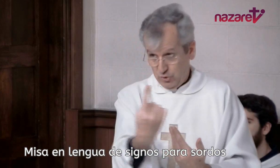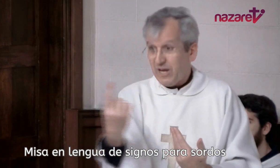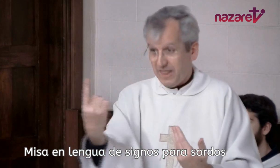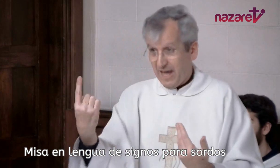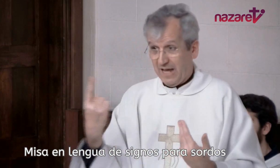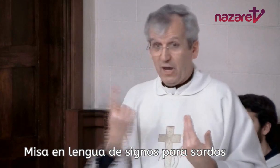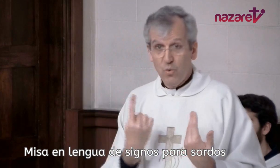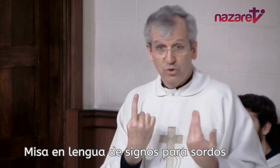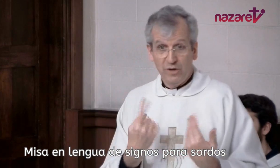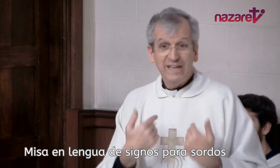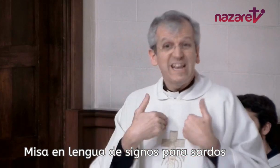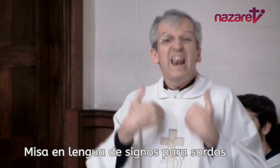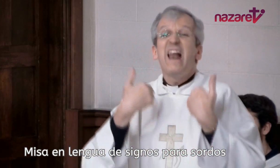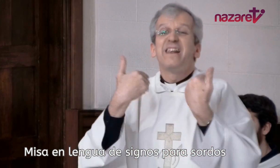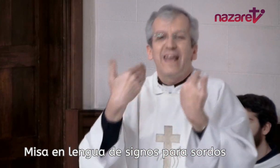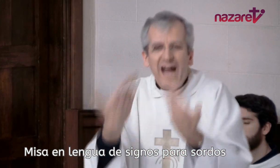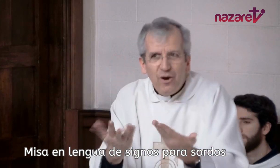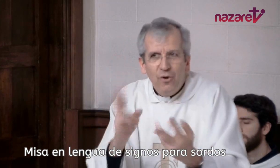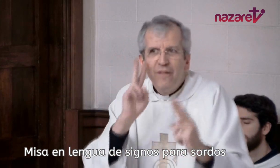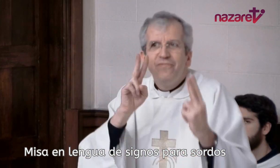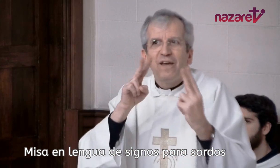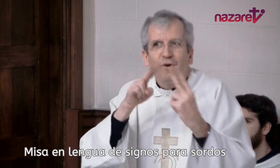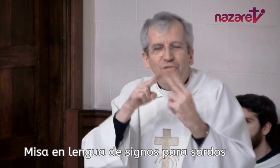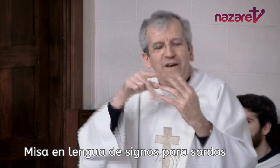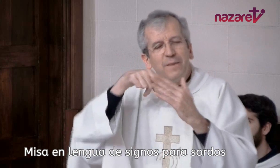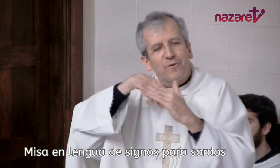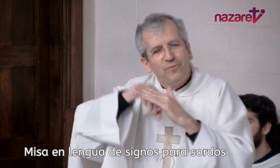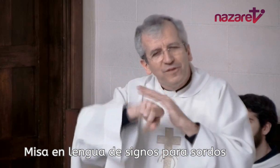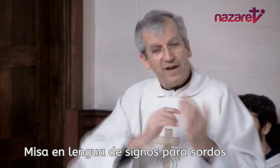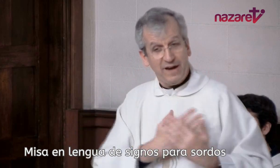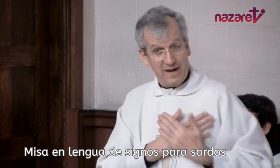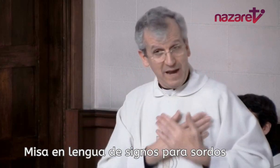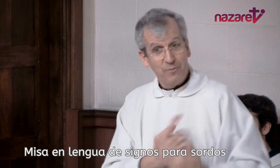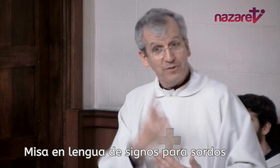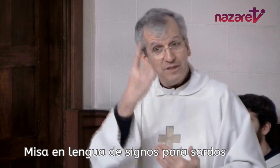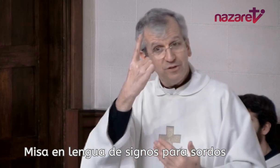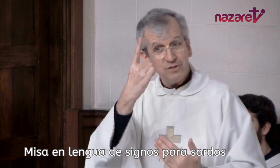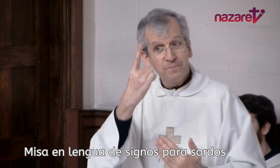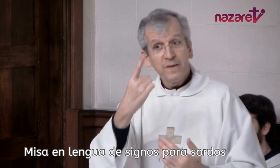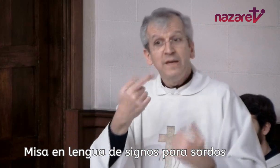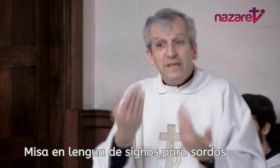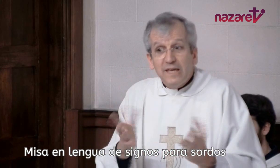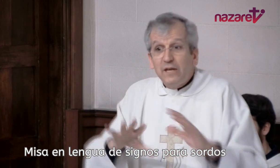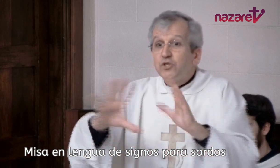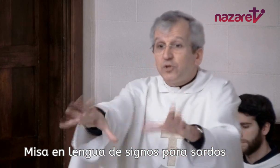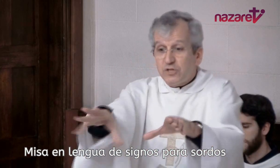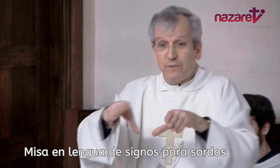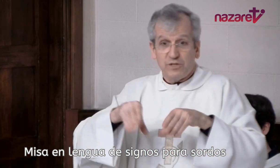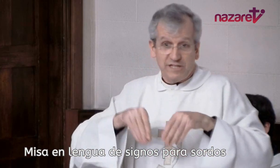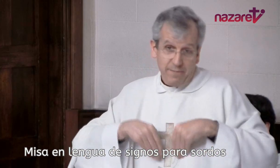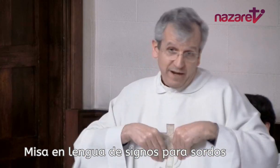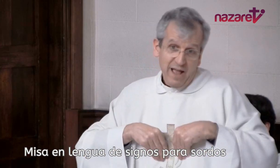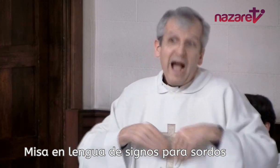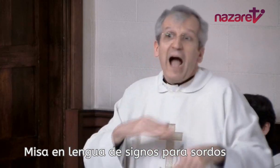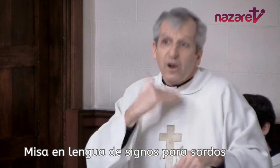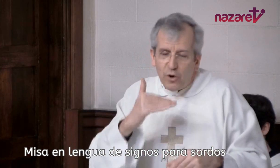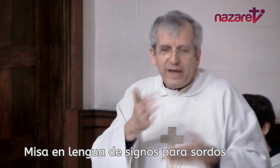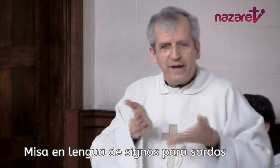nos hace a cada uno. Es el regalo de conocer y de profundizar el amor de Dios, y que nosotros tenemos que saber acoger